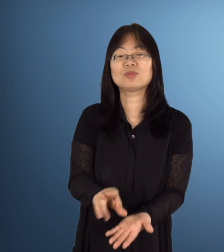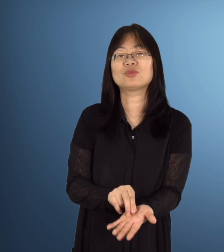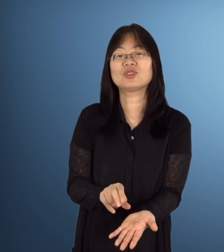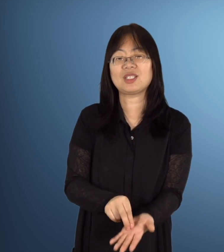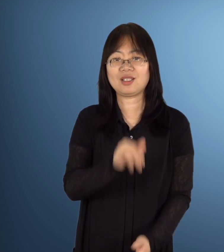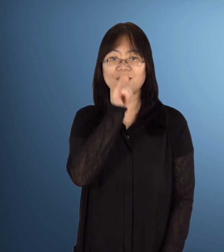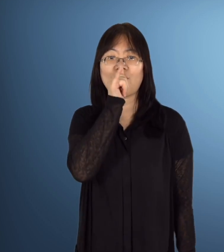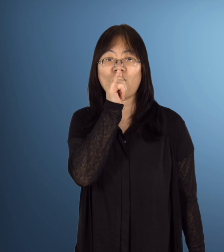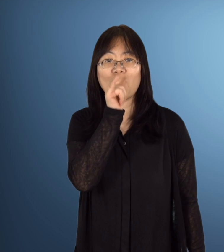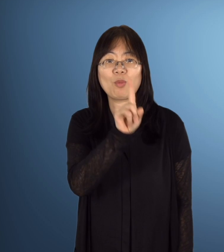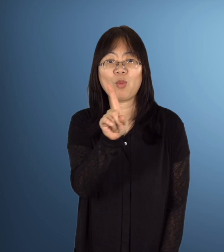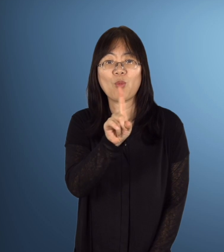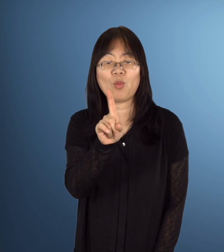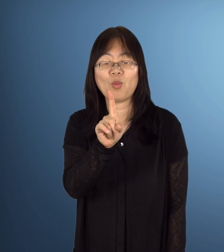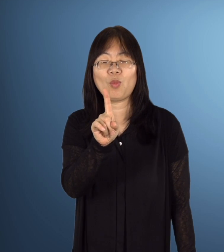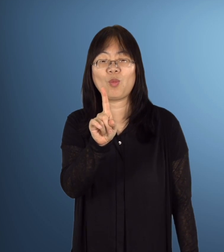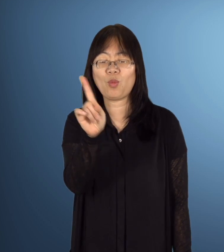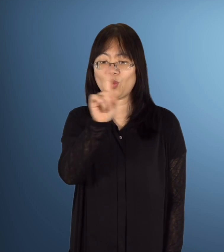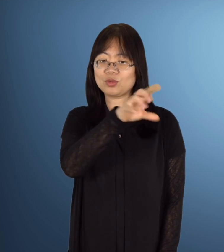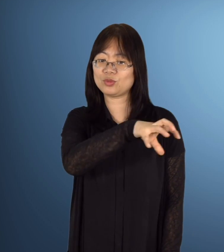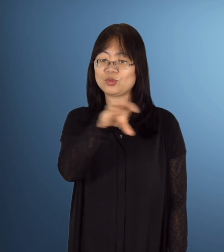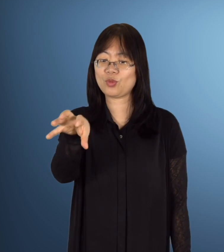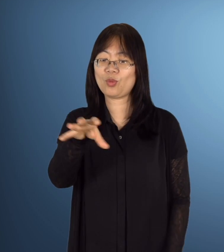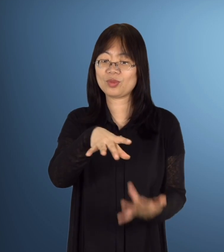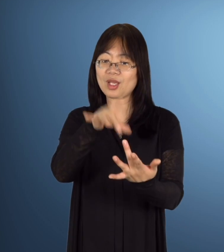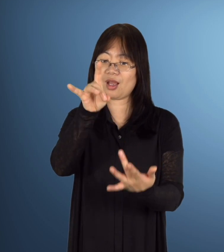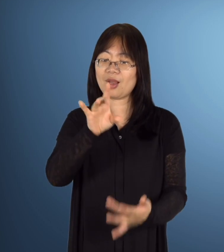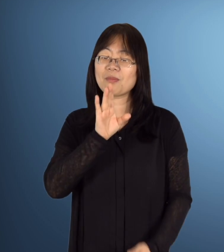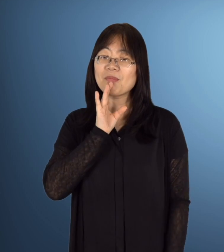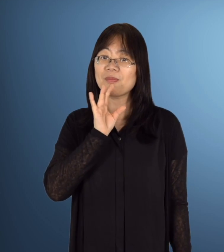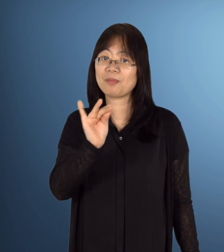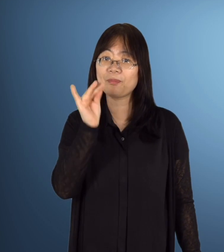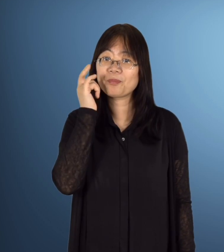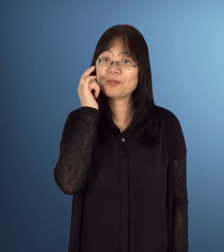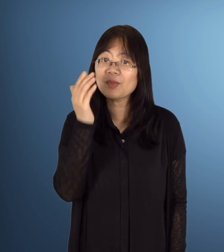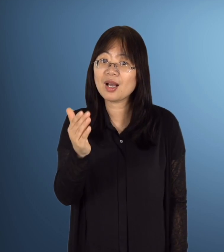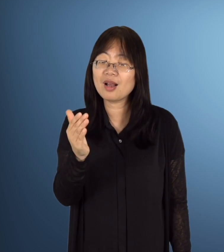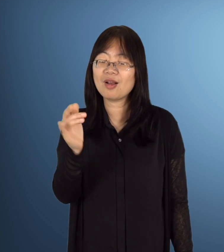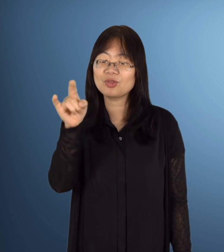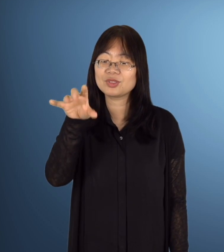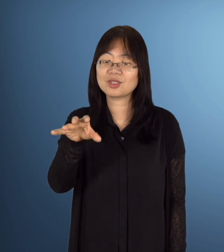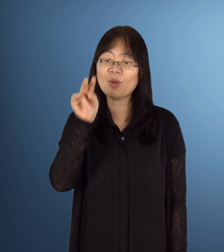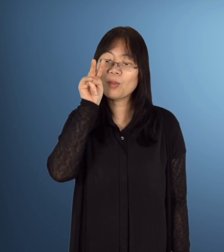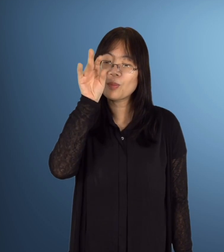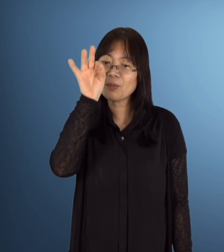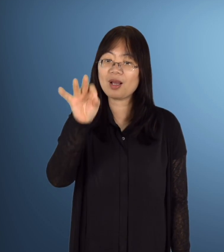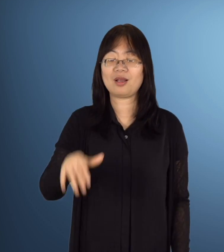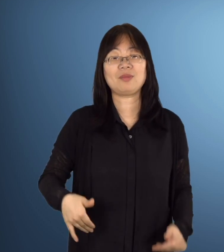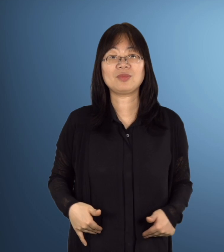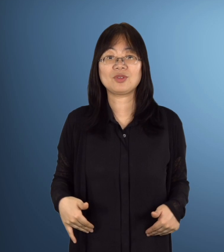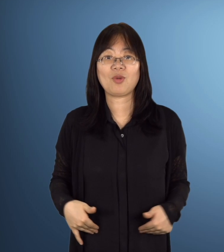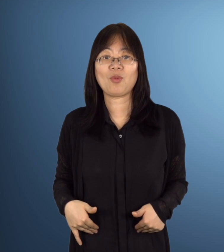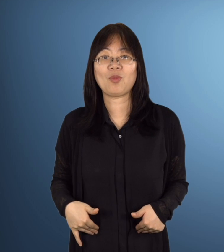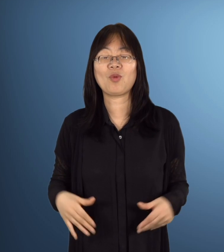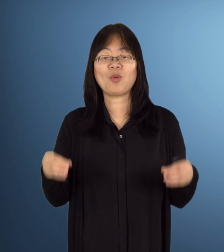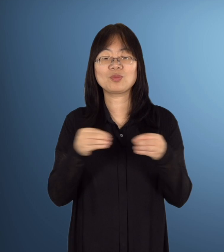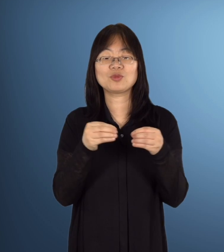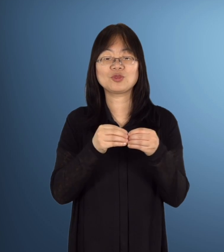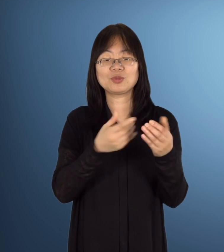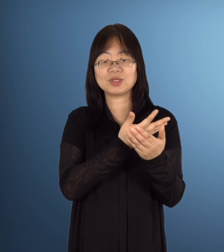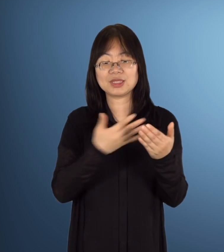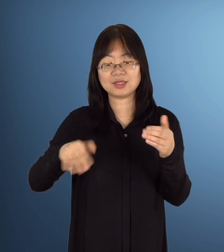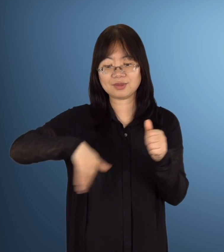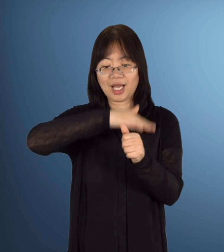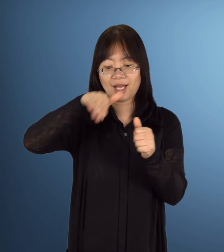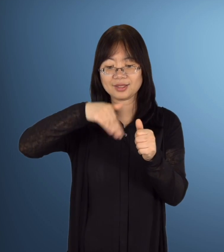생겨요. 그 어느 쪽을 택하는 것이 맞는가? 그래서 어디에서 봐야 된다고요? 문맥에서 봐야 돼요.